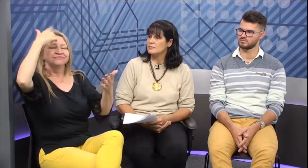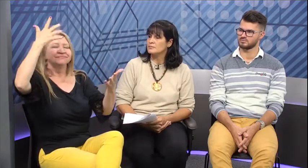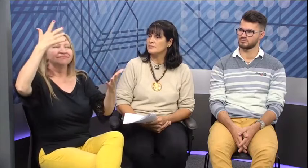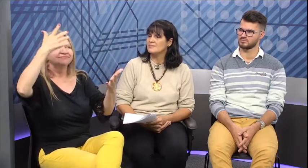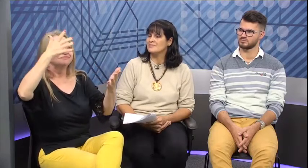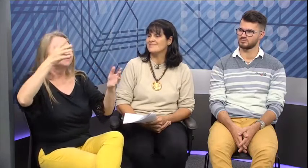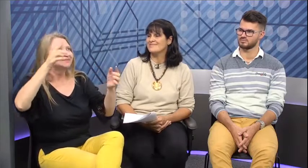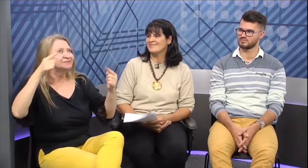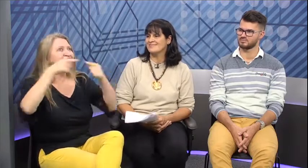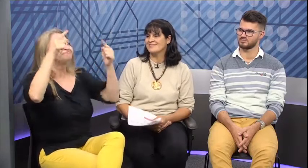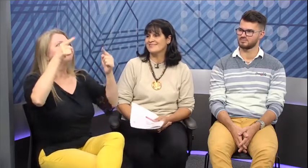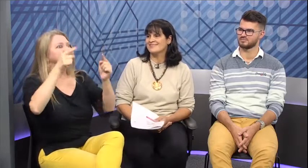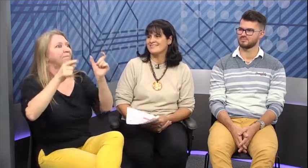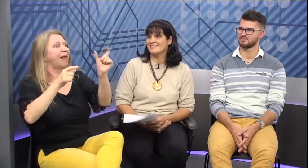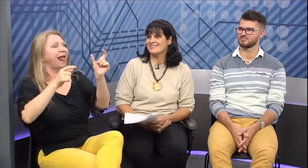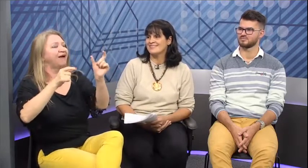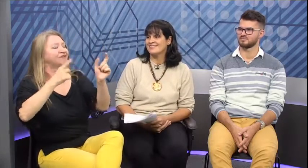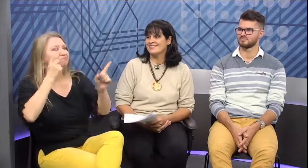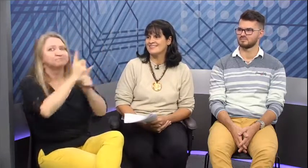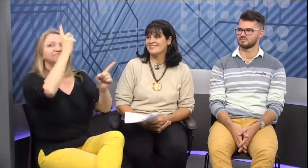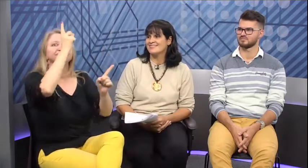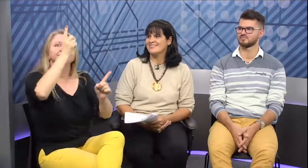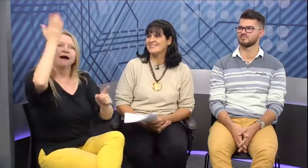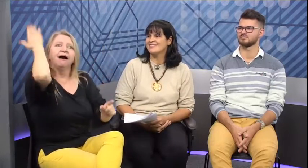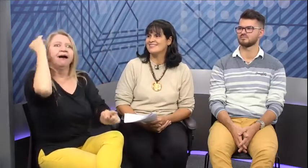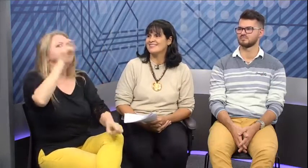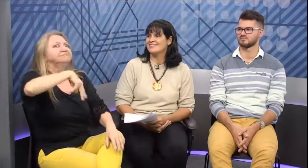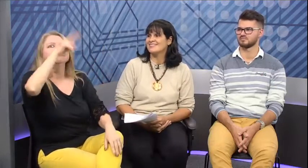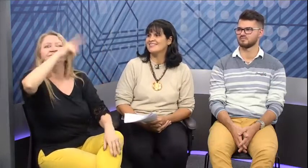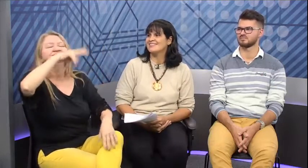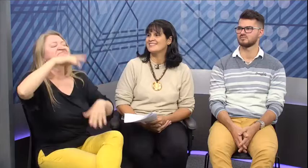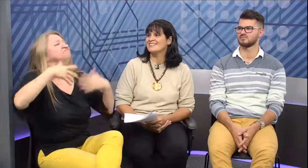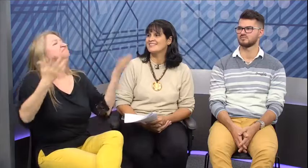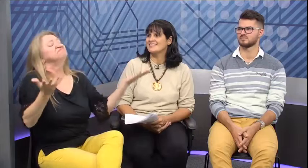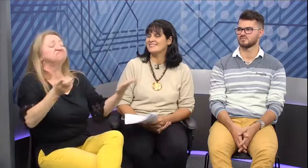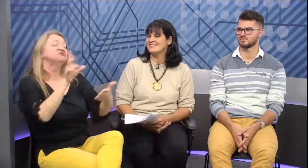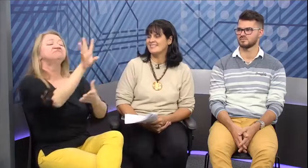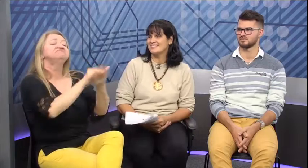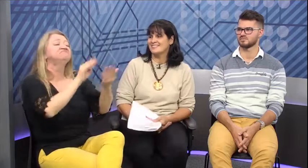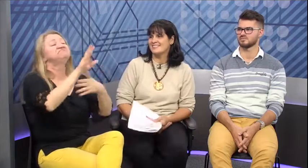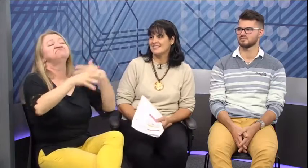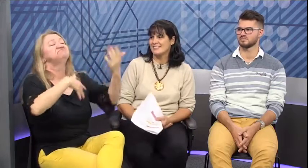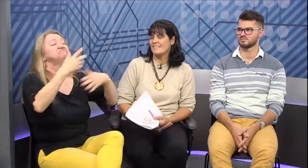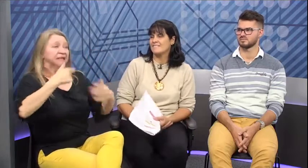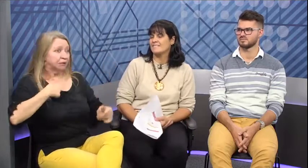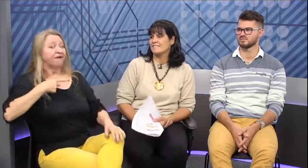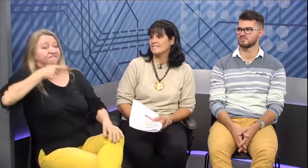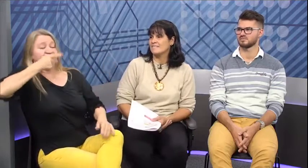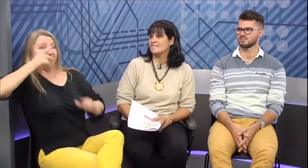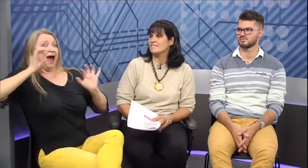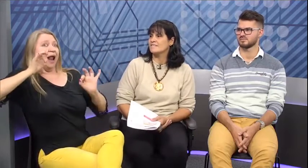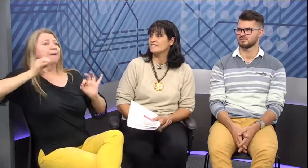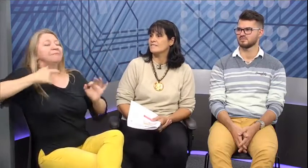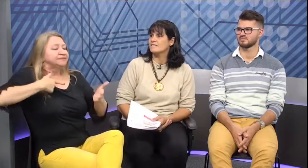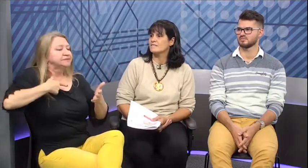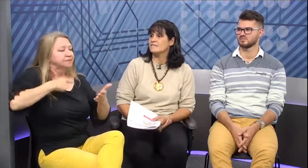é como se fosse um despertar. É como se as palavras fossem uma descoberta para mim naquele momento, né? Eu